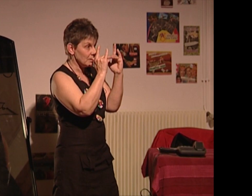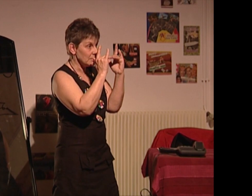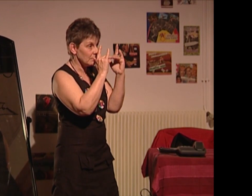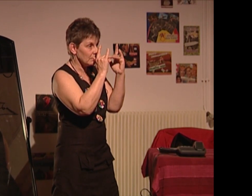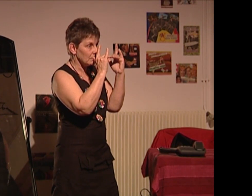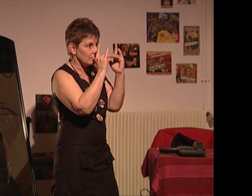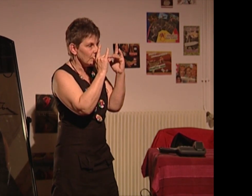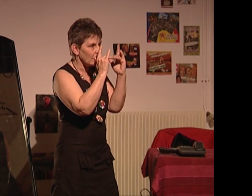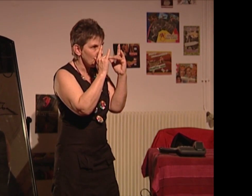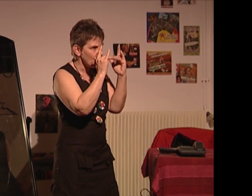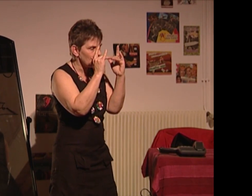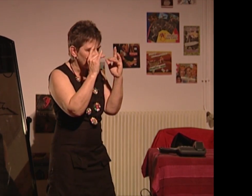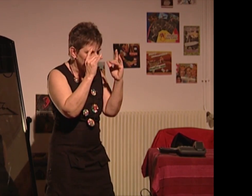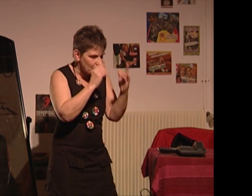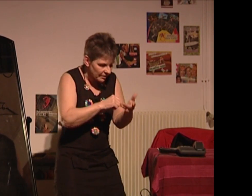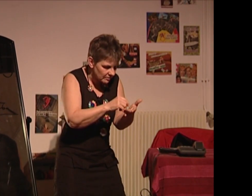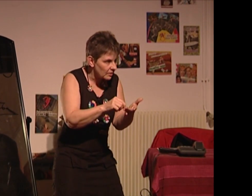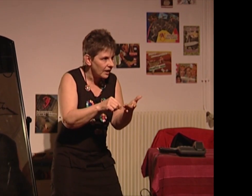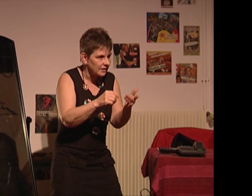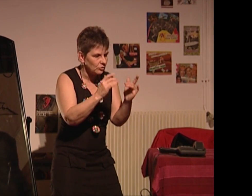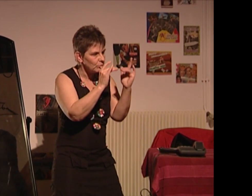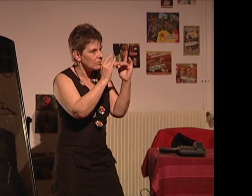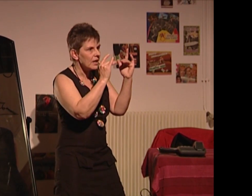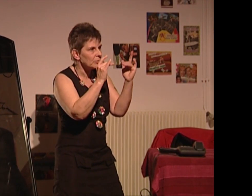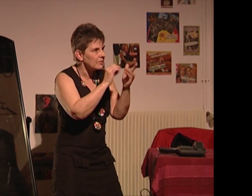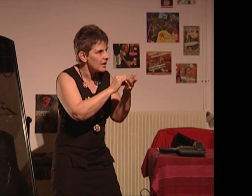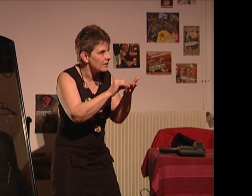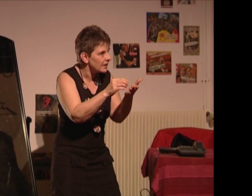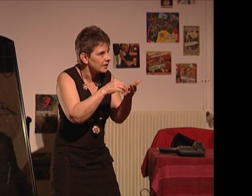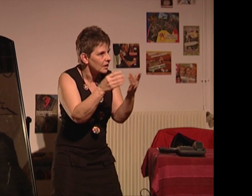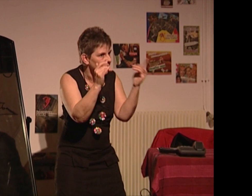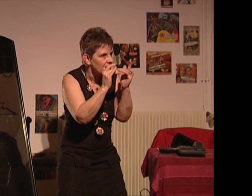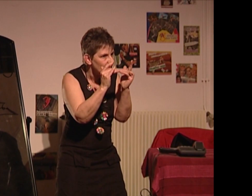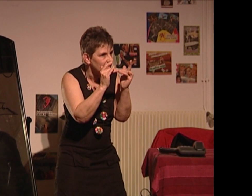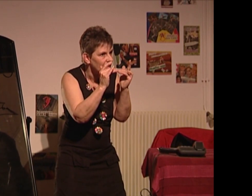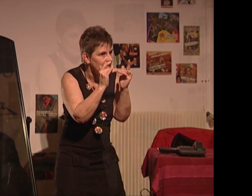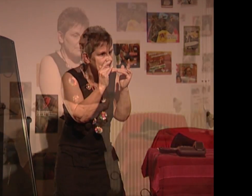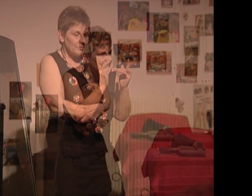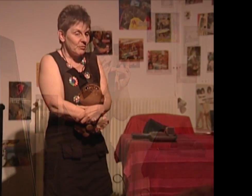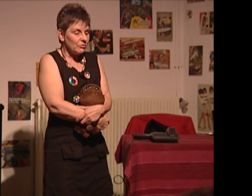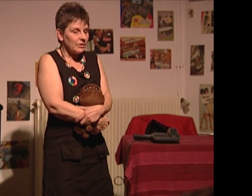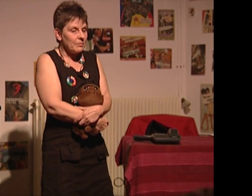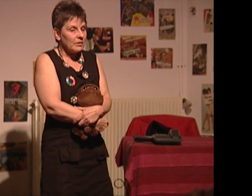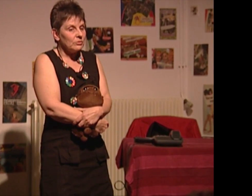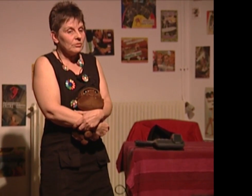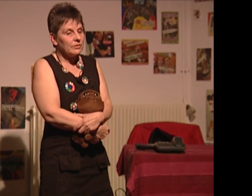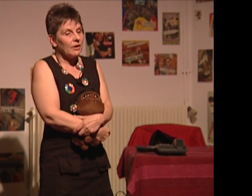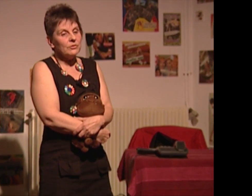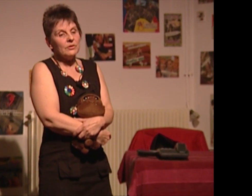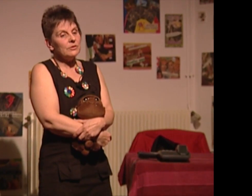lit. Mais alors, elle ne voit pas pourquoi, quand elle passe à l'écriture, pourquoi elle n'écrirait pas sa langue, quoi. C'est une scope, le